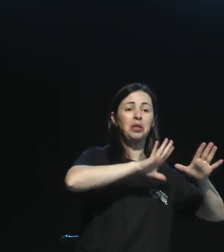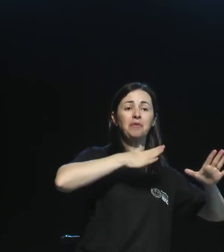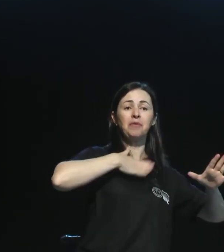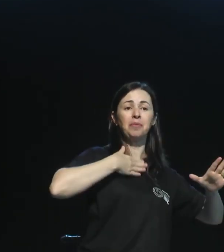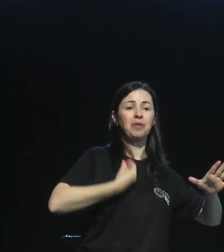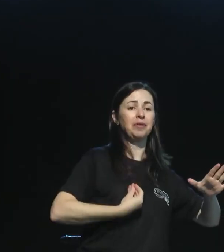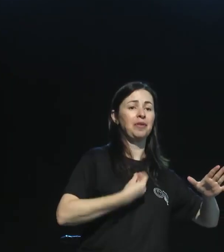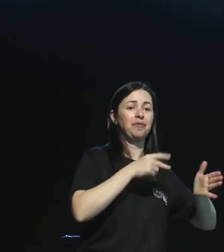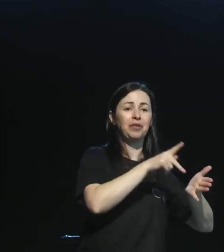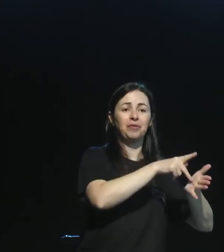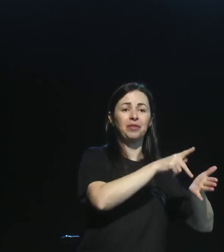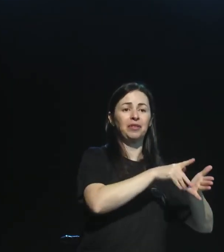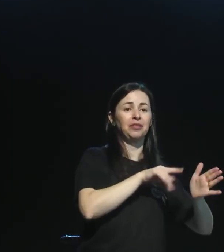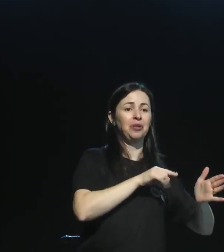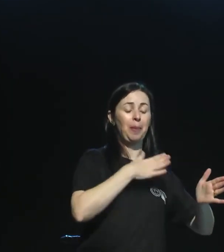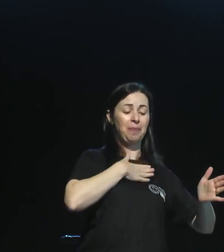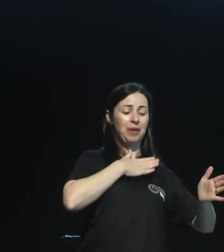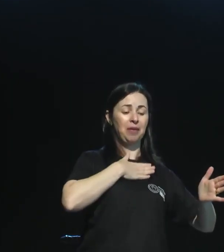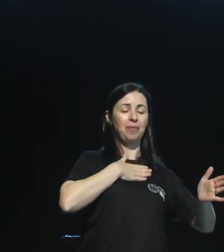Talvez